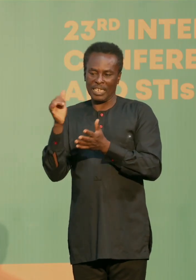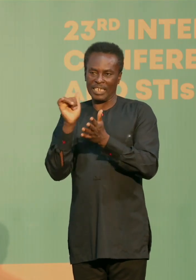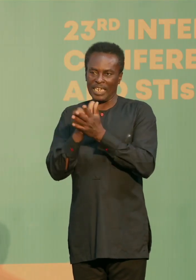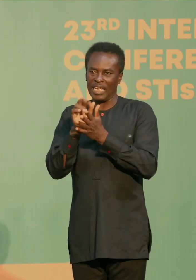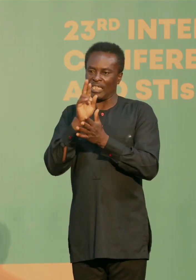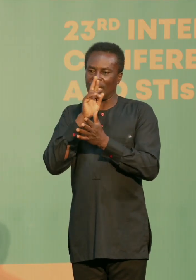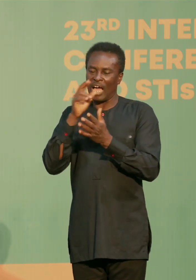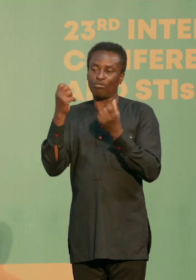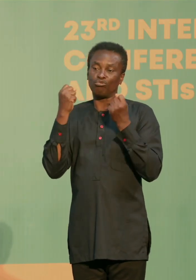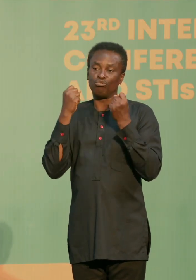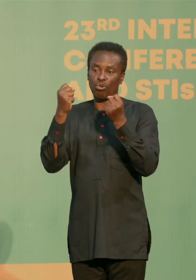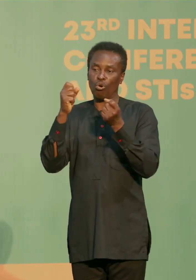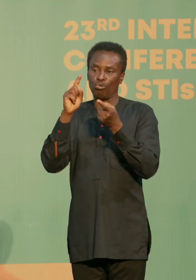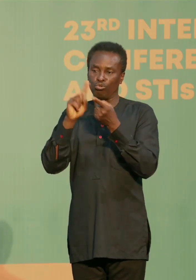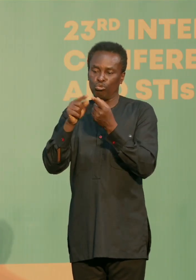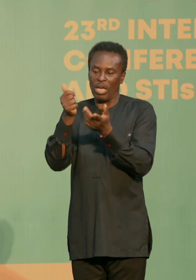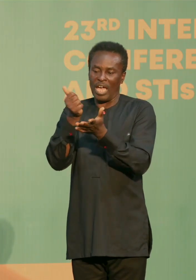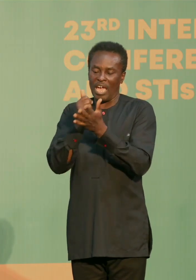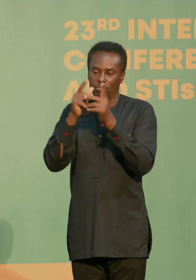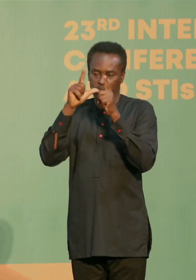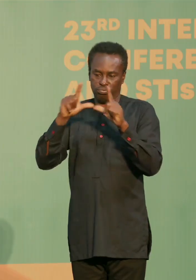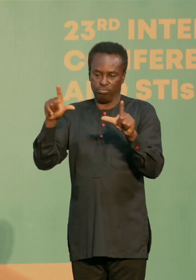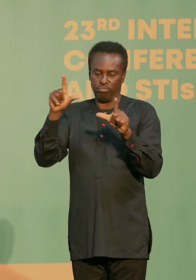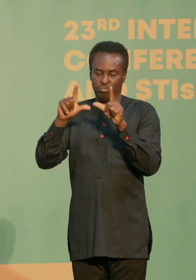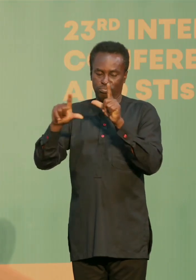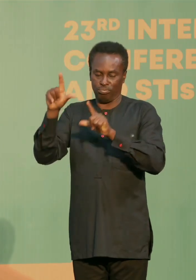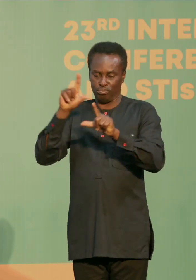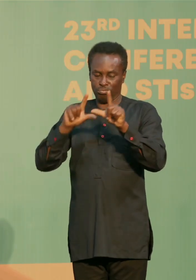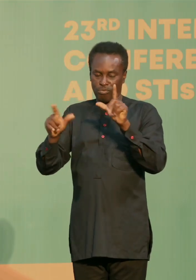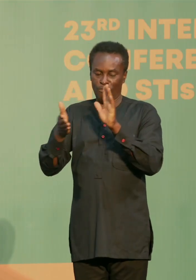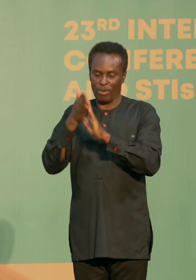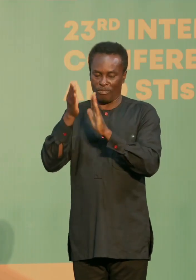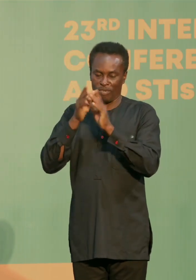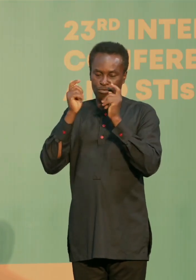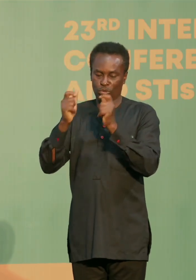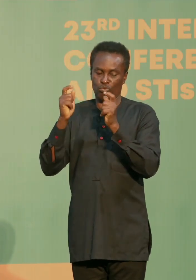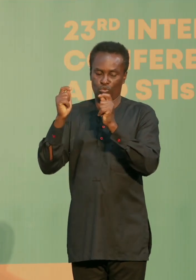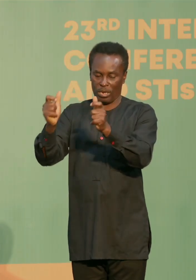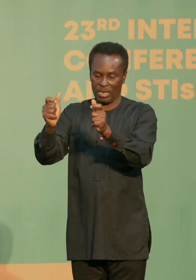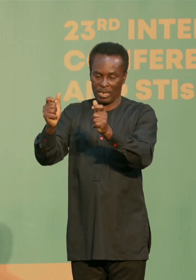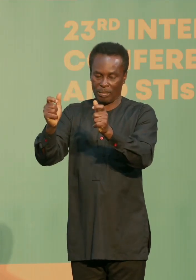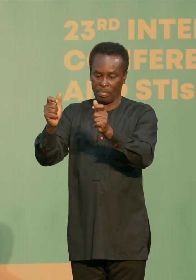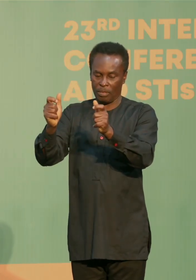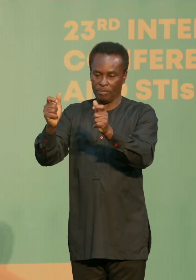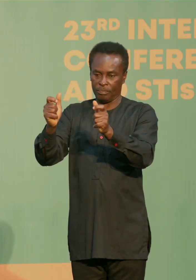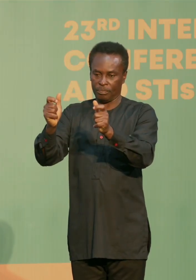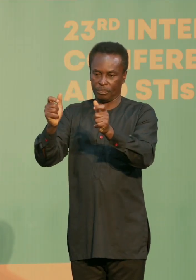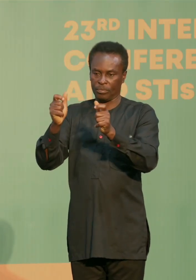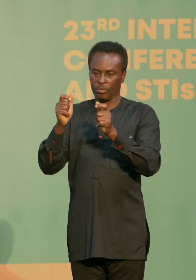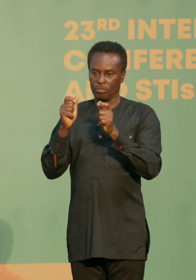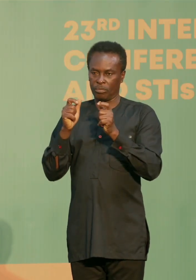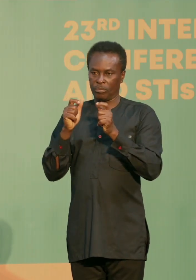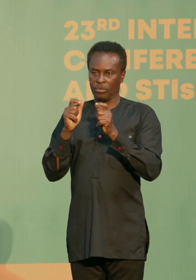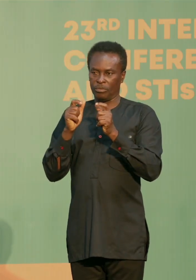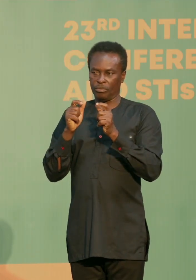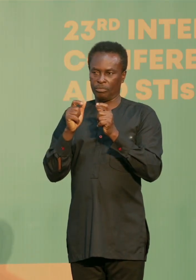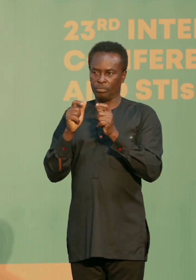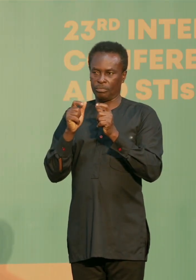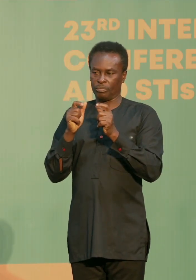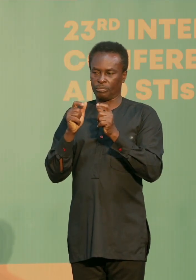des biologies moléculaires, ils peuvent transférer les échantillons dans les structures où on peut faire ces